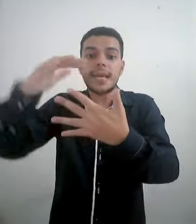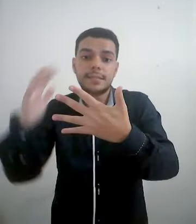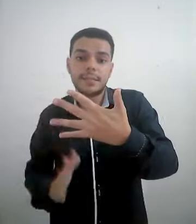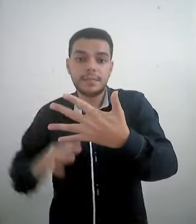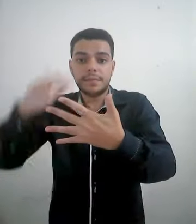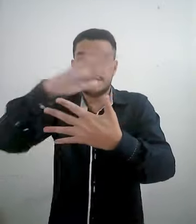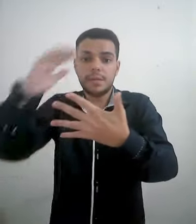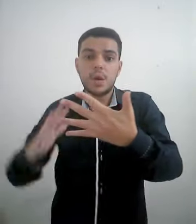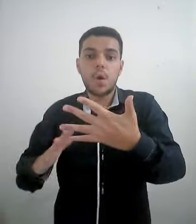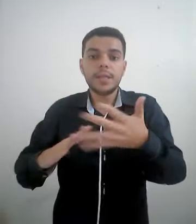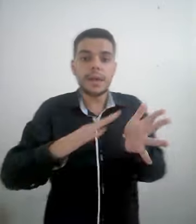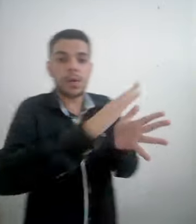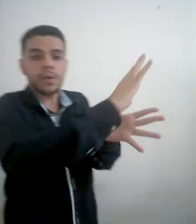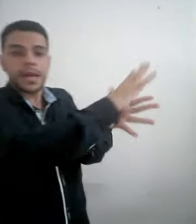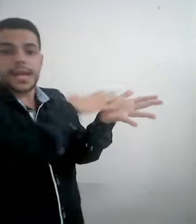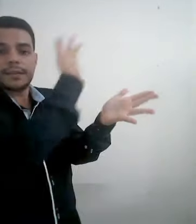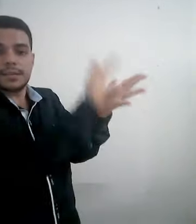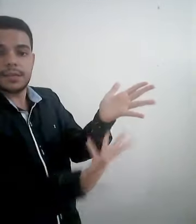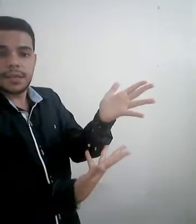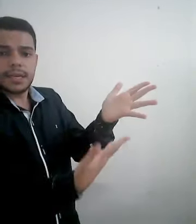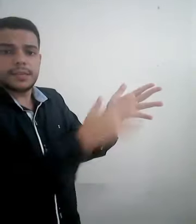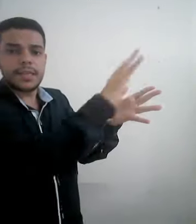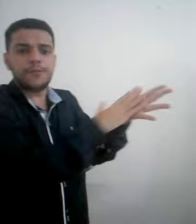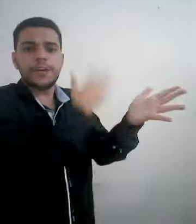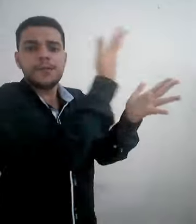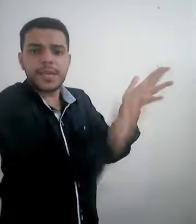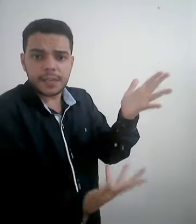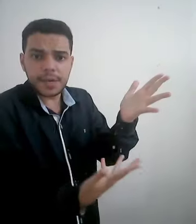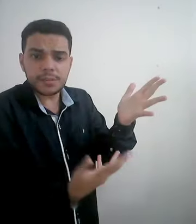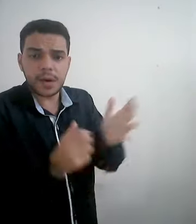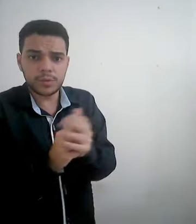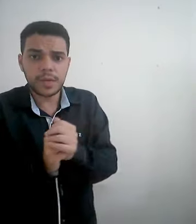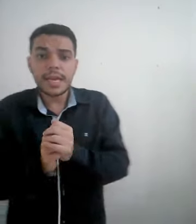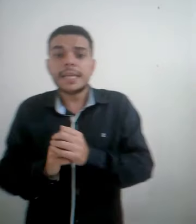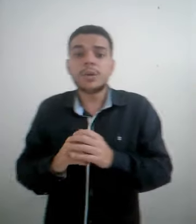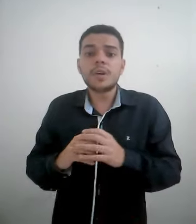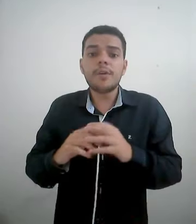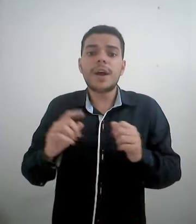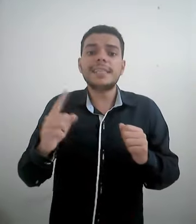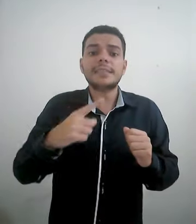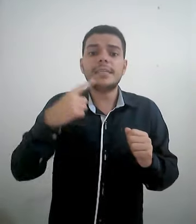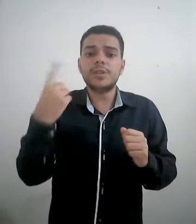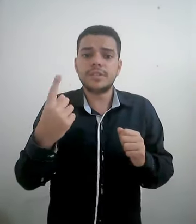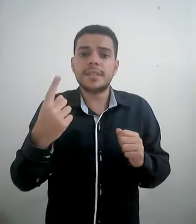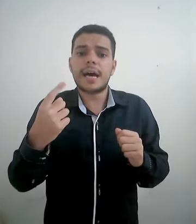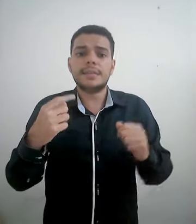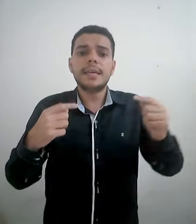esse. Ou então, esse, que significa fluência pelas mãos. Então, se eu quero falar das línguas de sinais, da